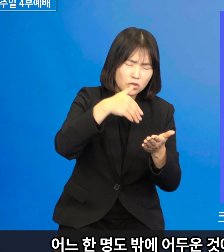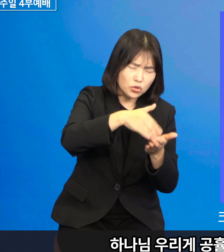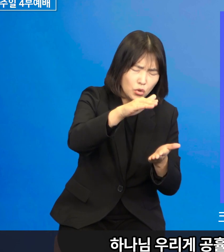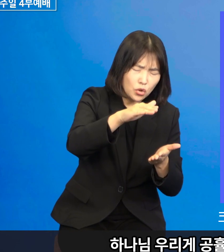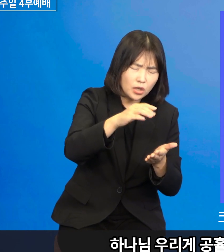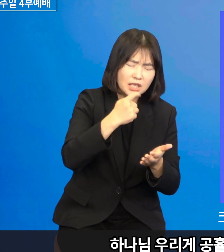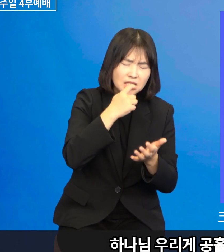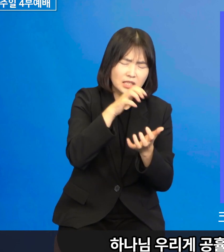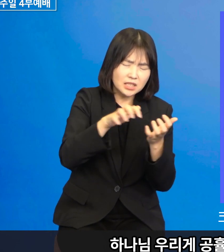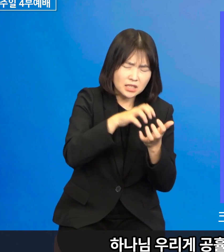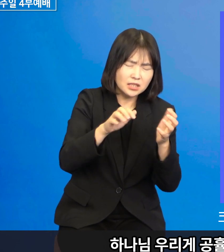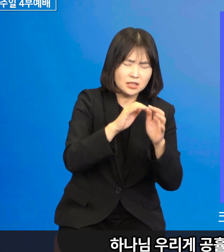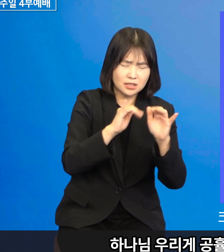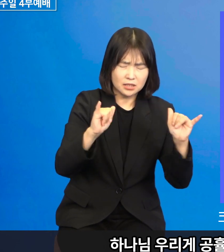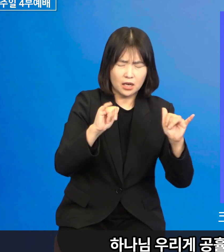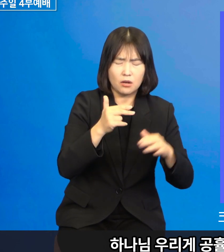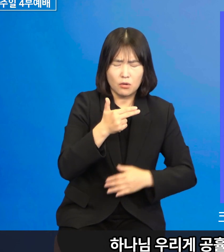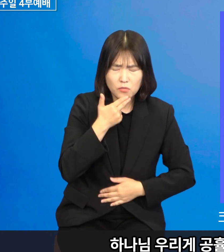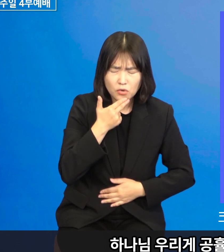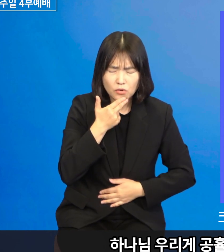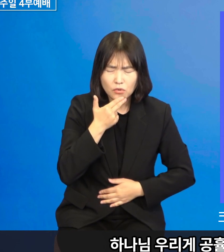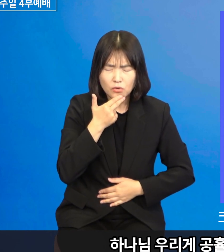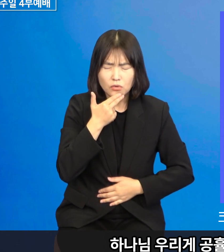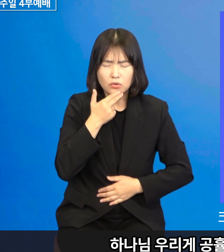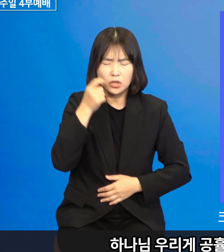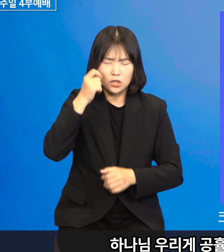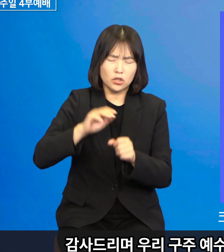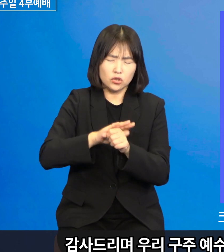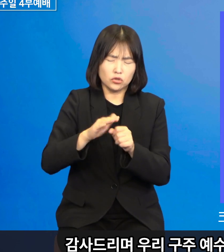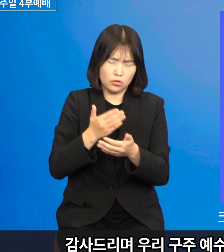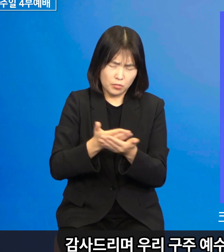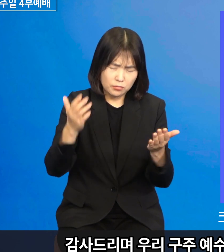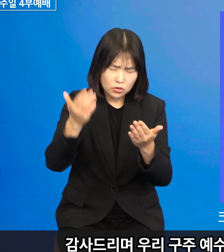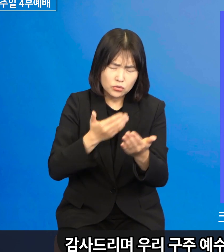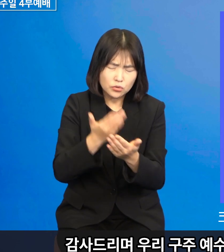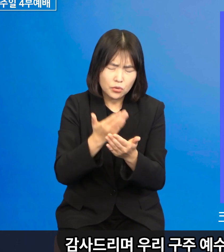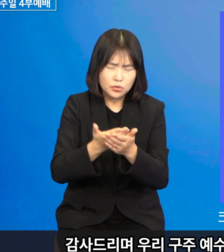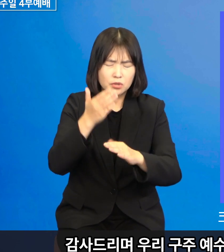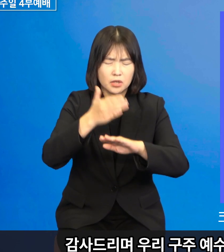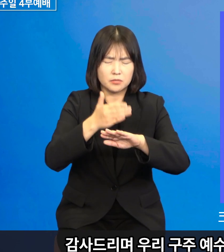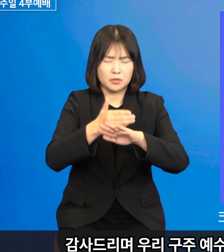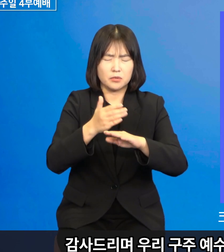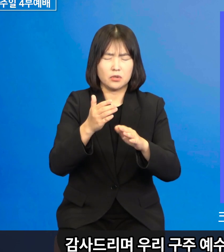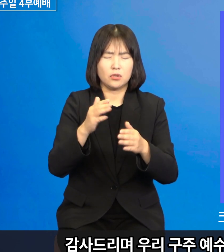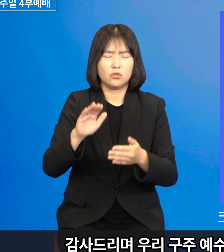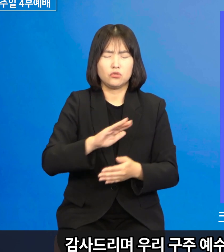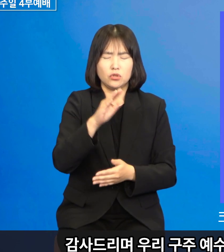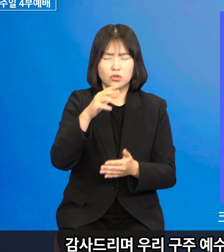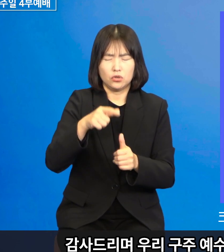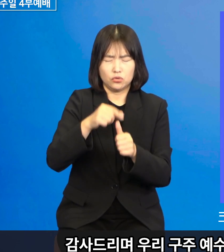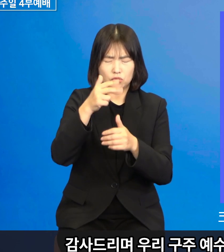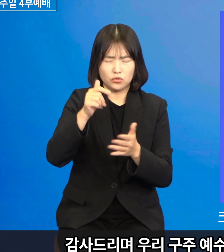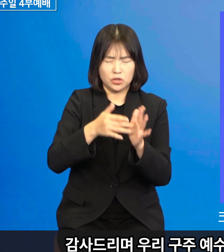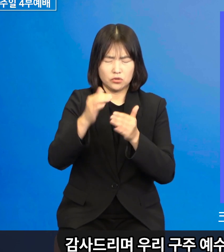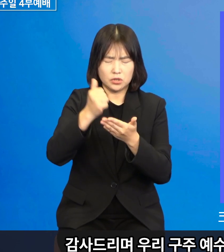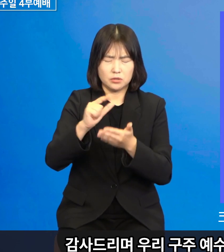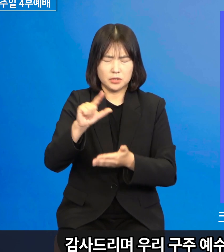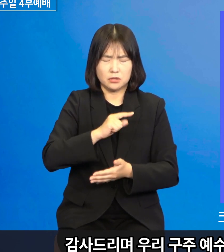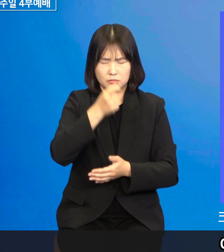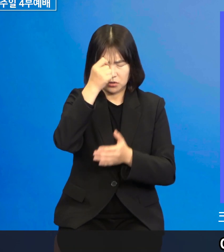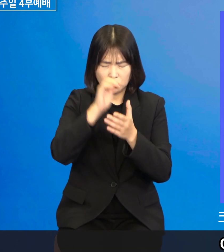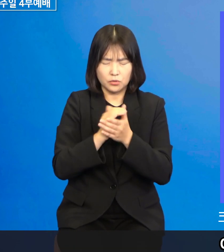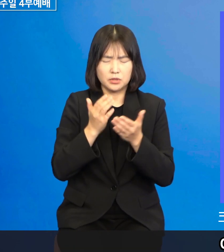없도록 하나님 우리에게 긍휼을 베풀어 주시옵소서. 감사드리며 우리 주 예수님의 이름으로